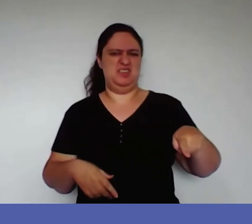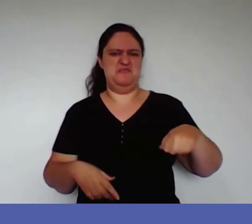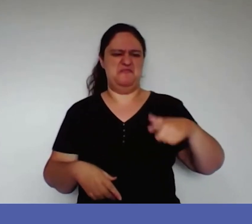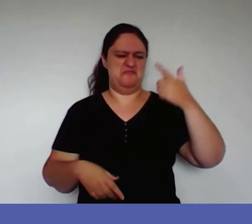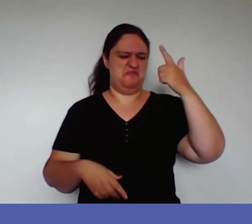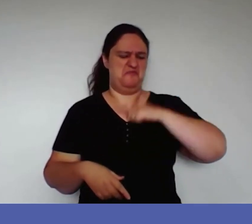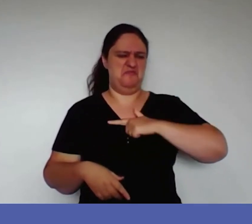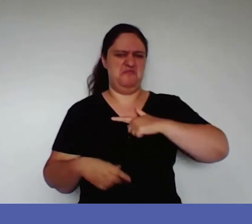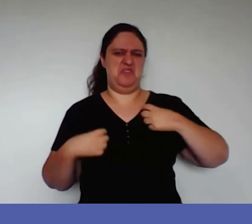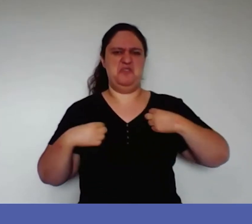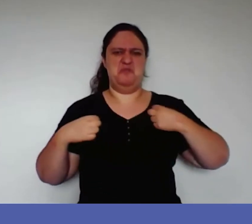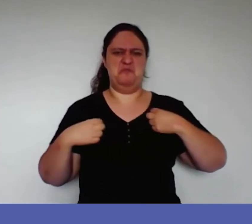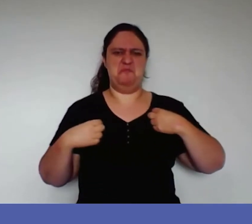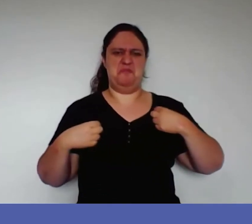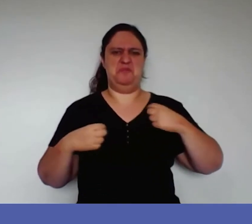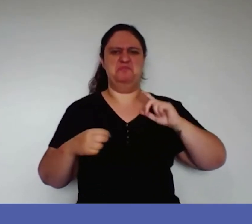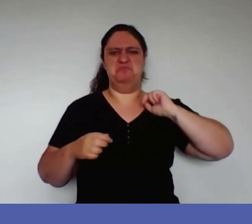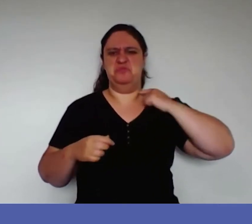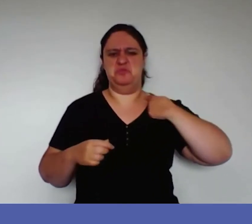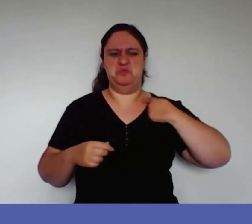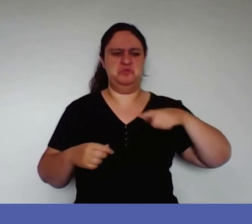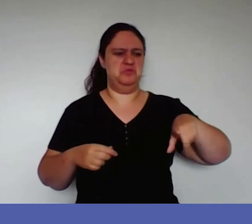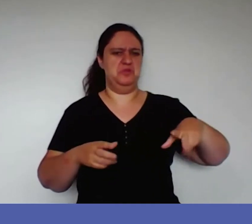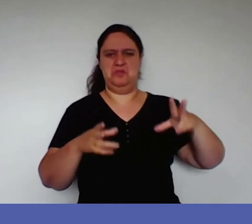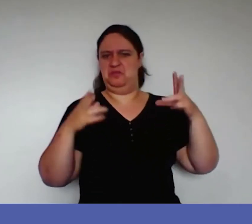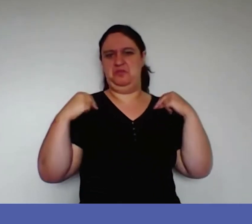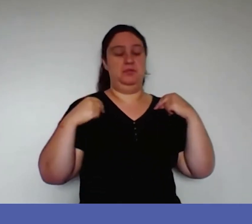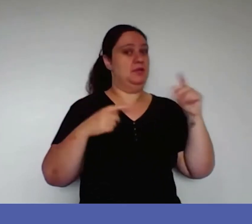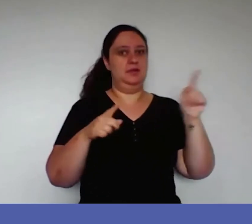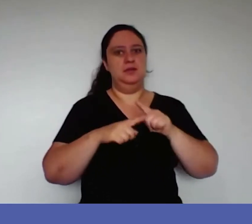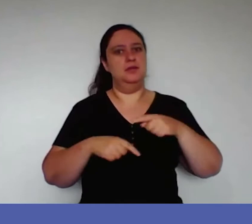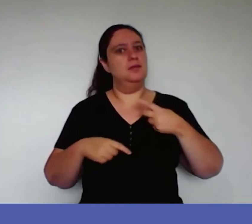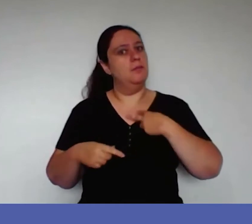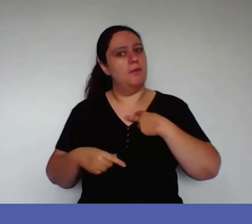não é digno. Irmão, não escolha as pessoas.